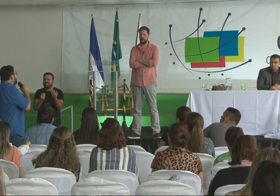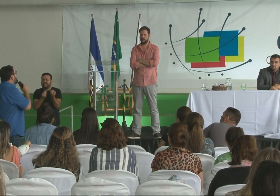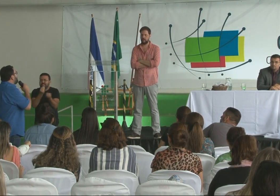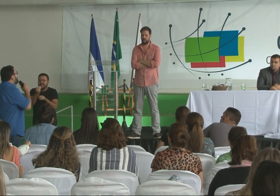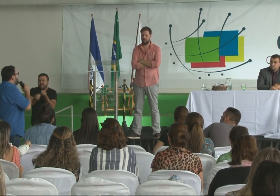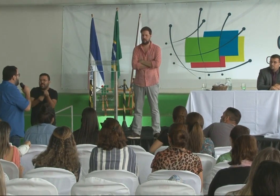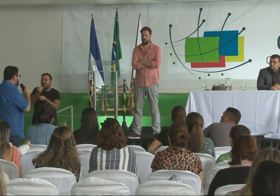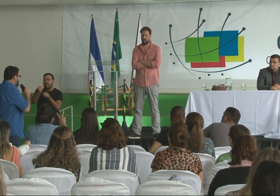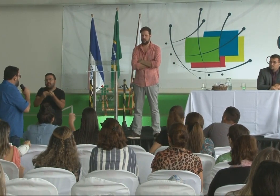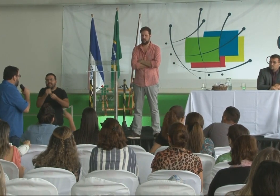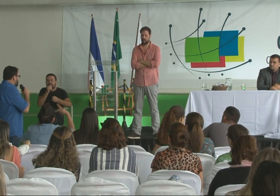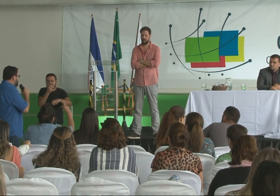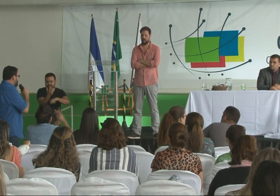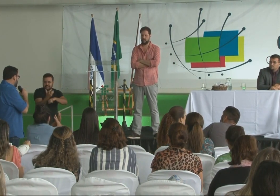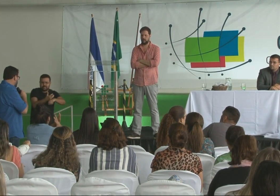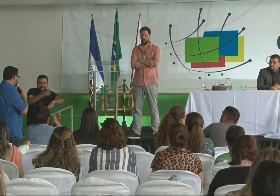matemática, sendo isso aí?